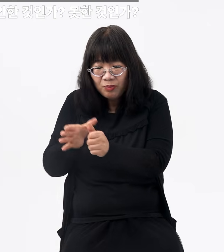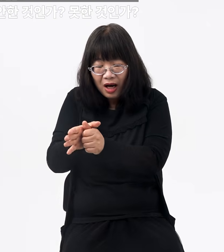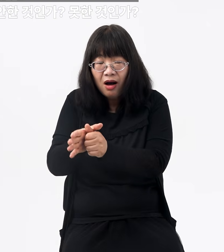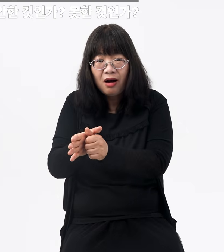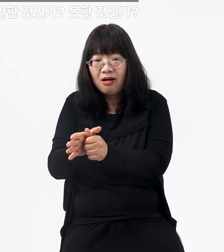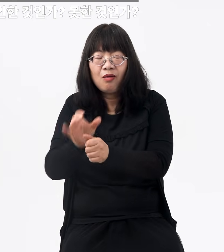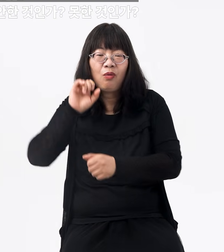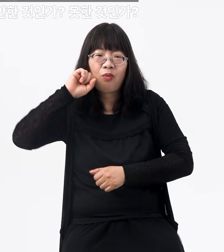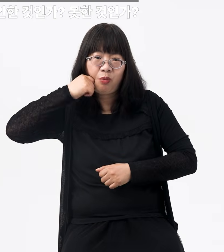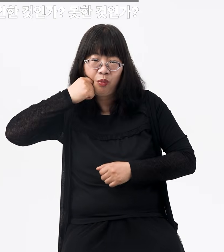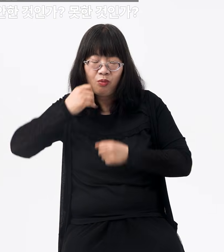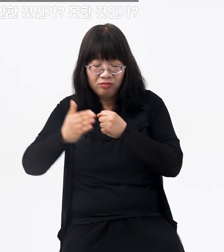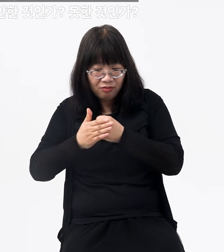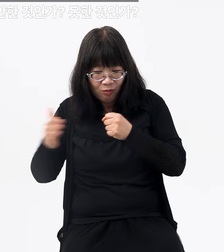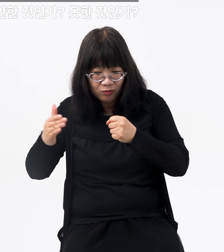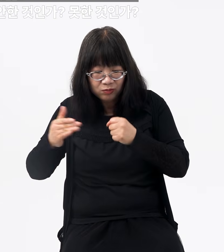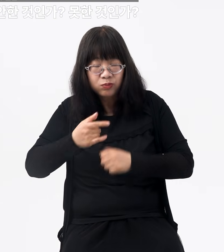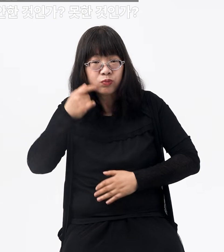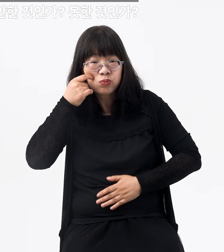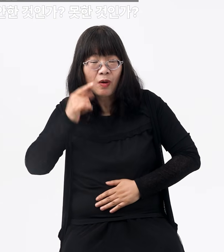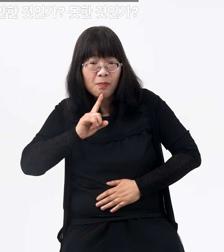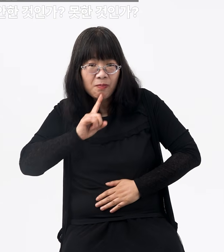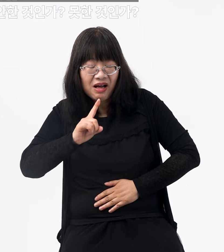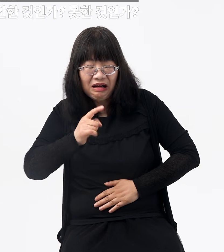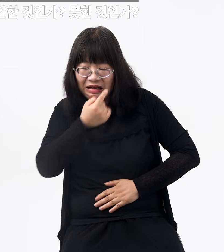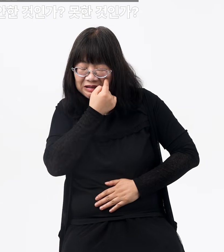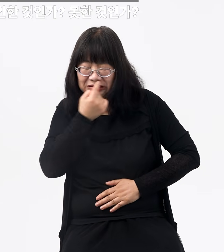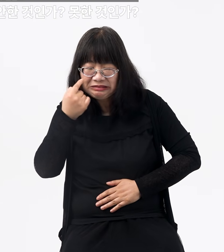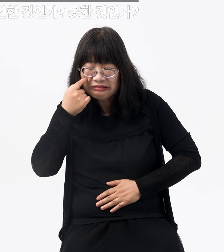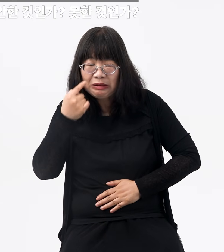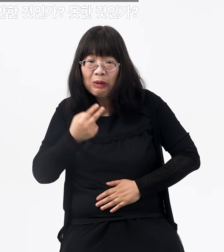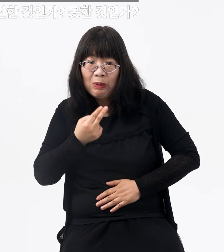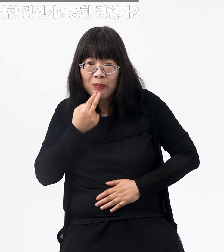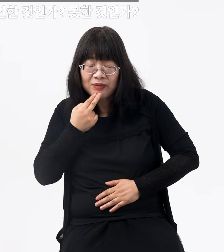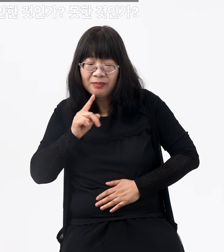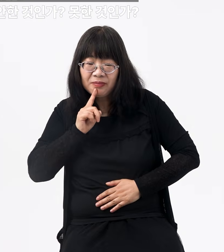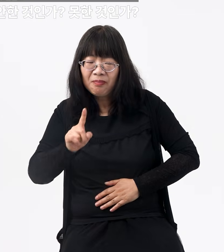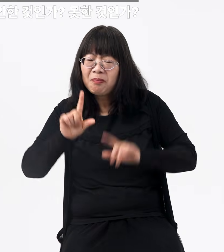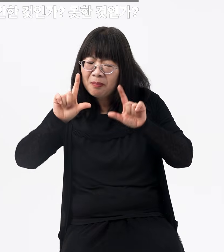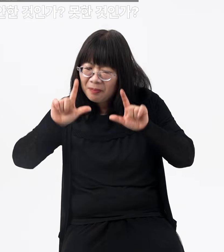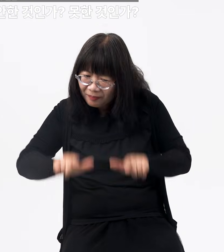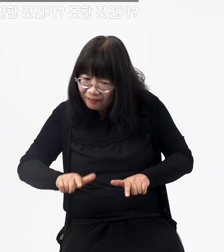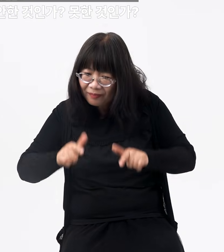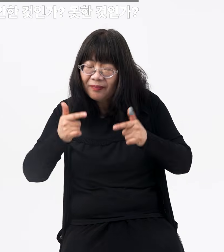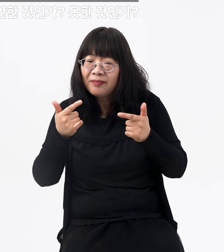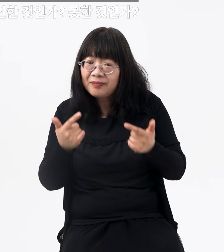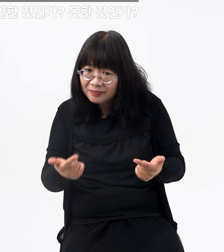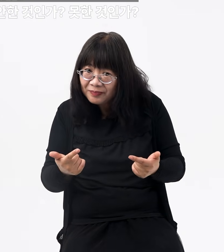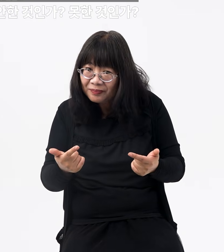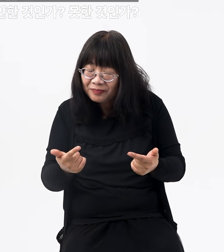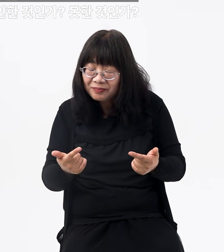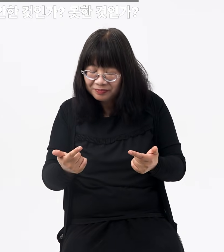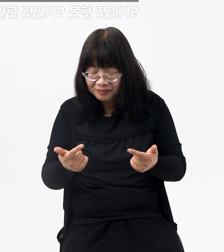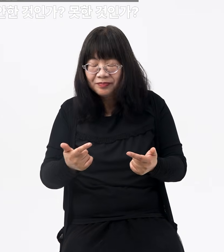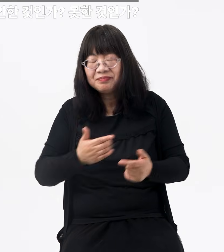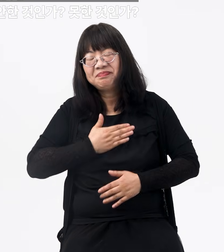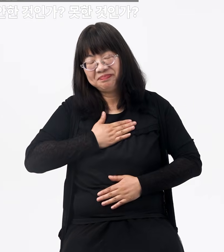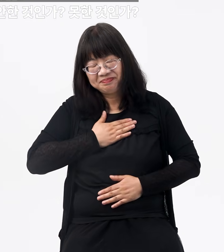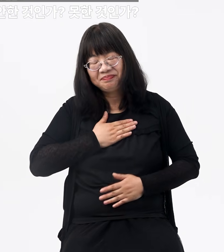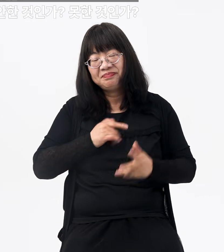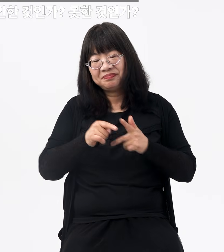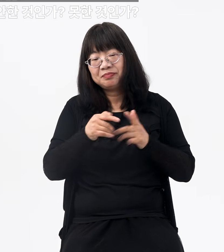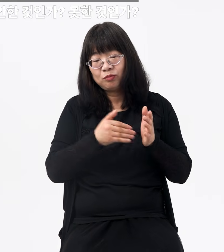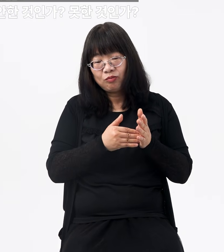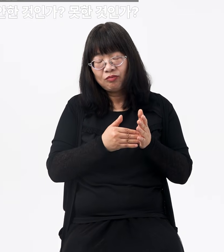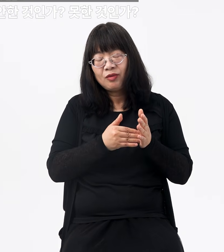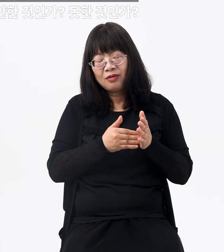그래서 못했다라는 말이 전혀 근거가 없는 말은 아니에요. 여기까지는 이해를 해요. 아, 정말